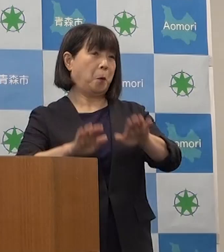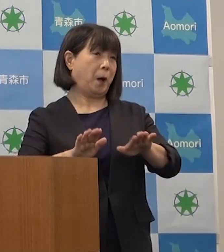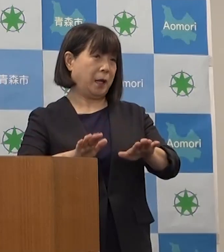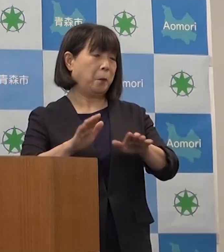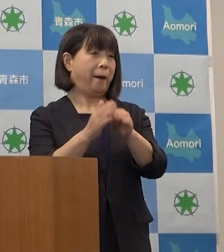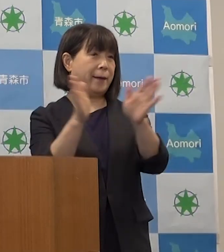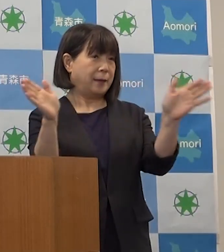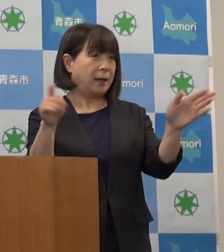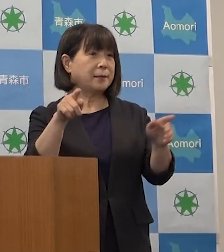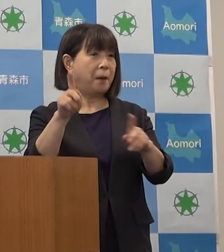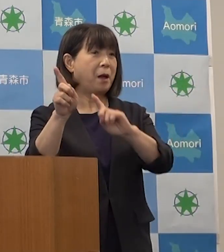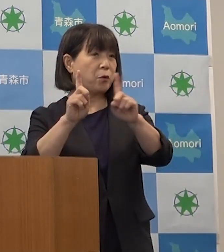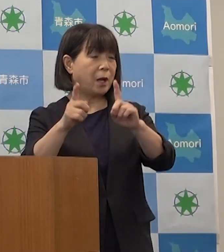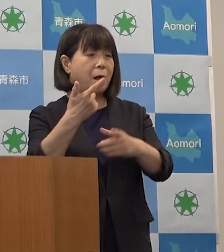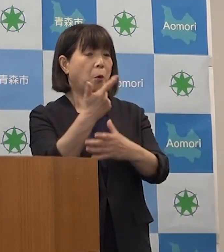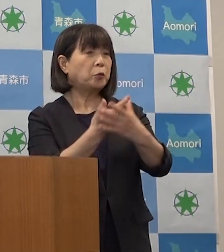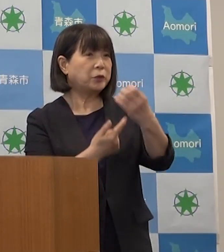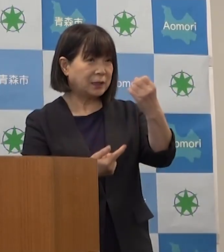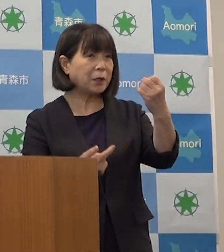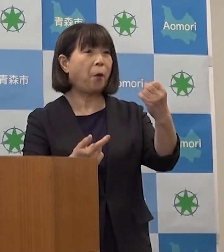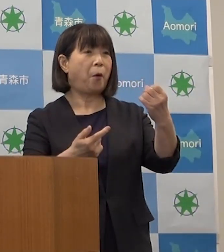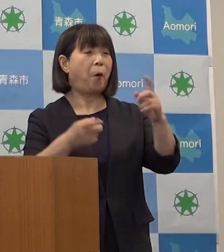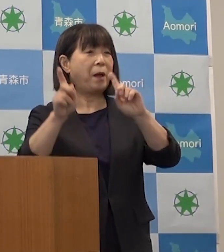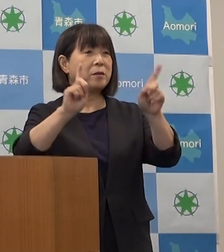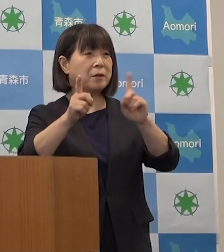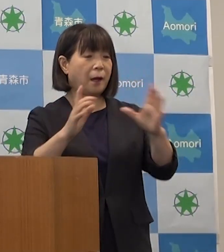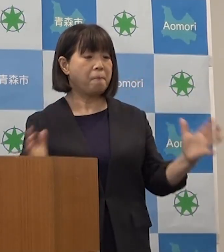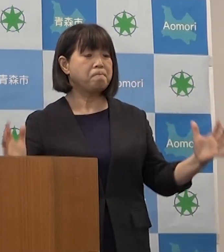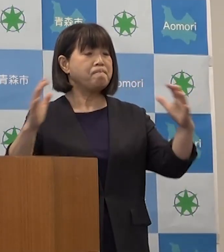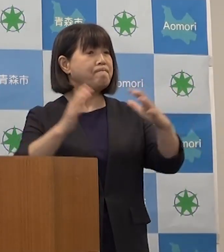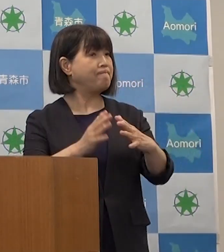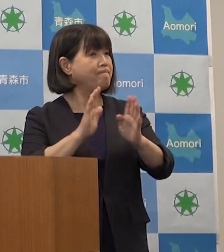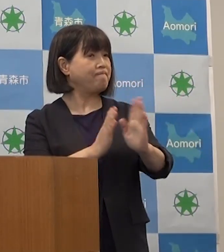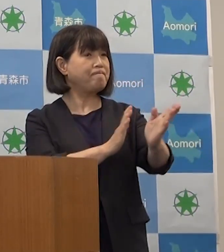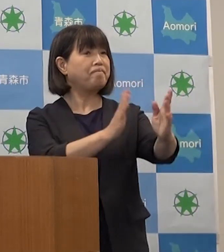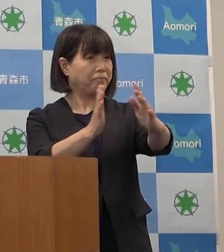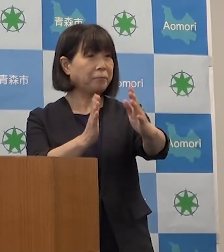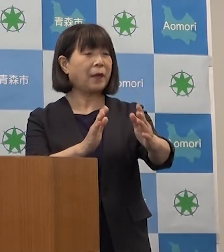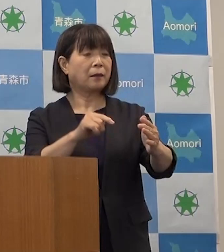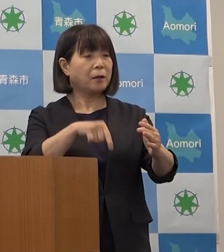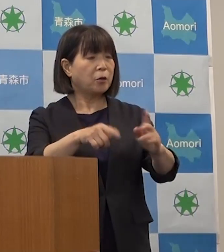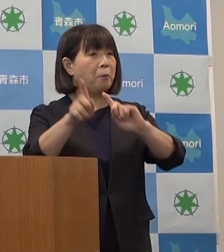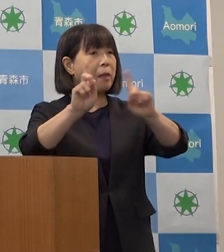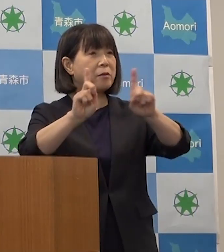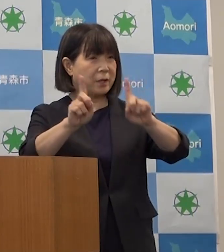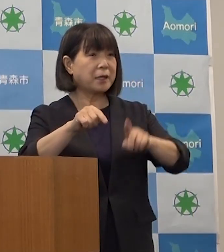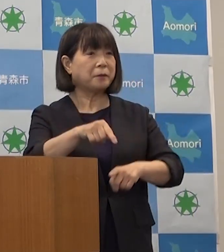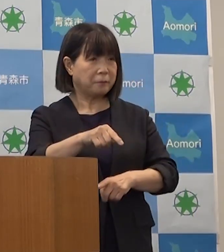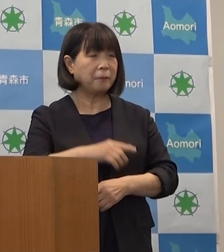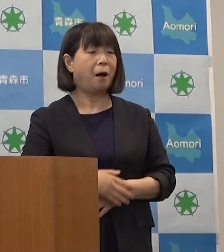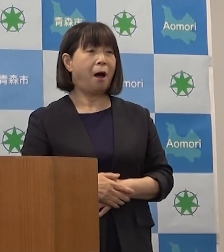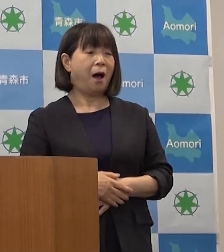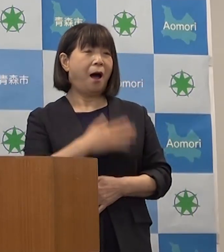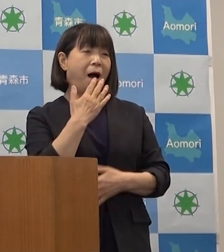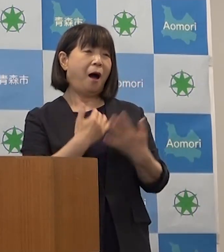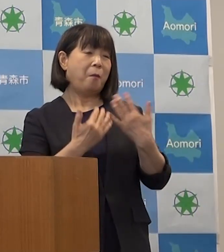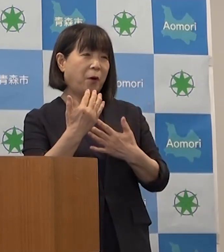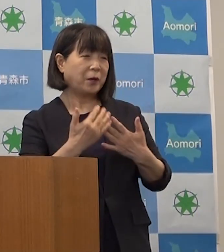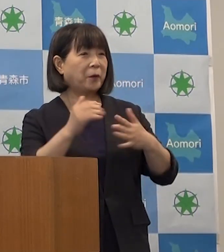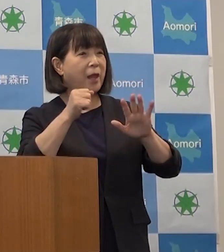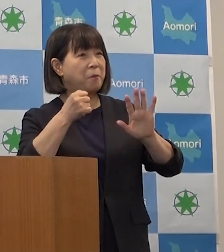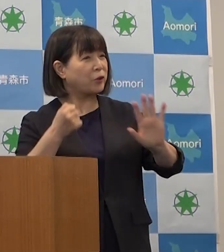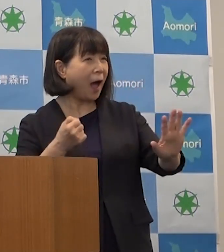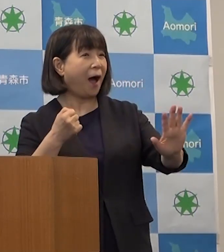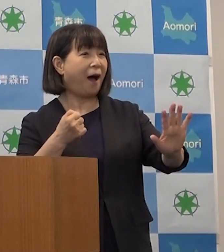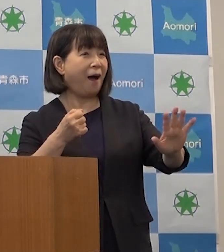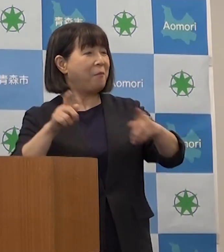ああいうその六市のお祭りが一堂に集まったそういうお祭りの場では、やっぱり青森ねぶた祭りっていう